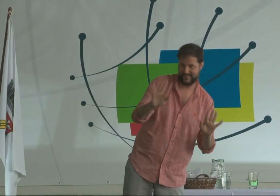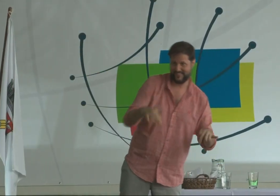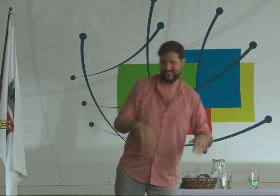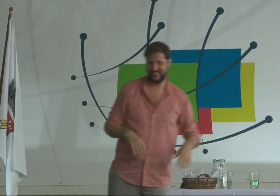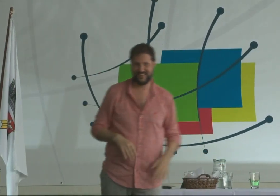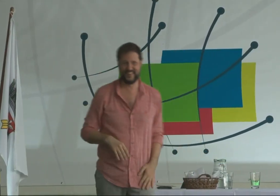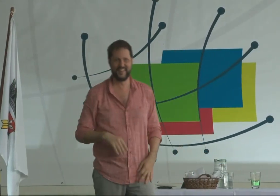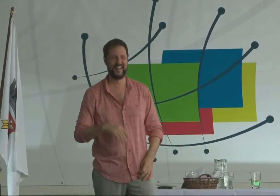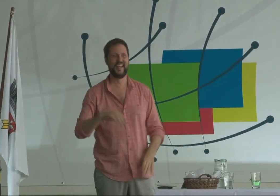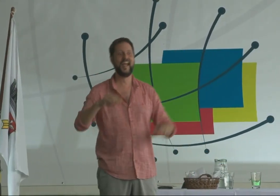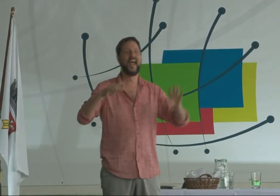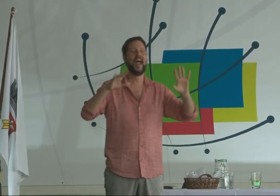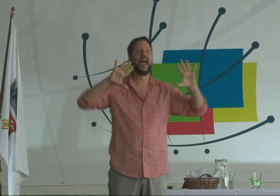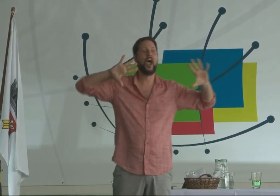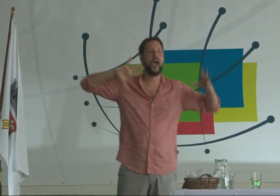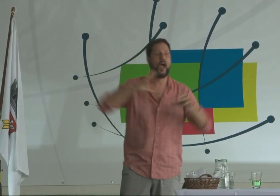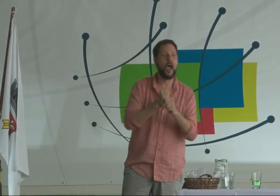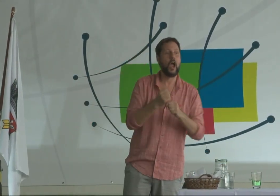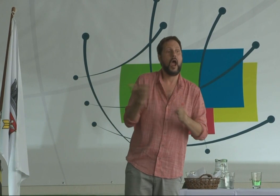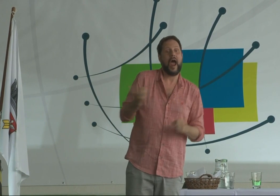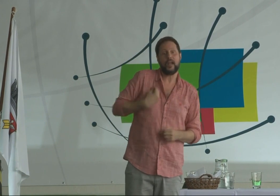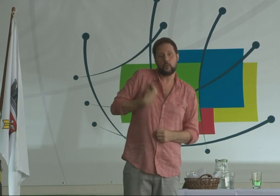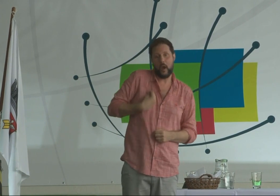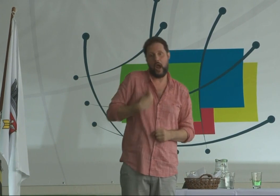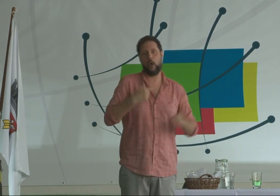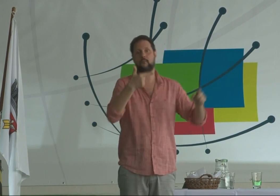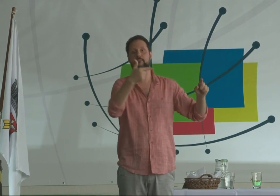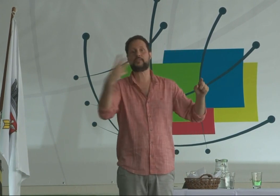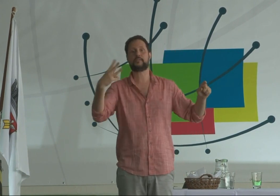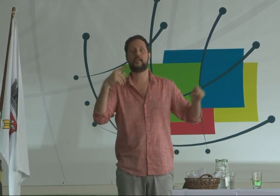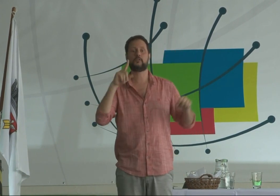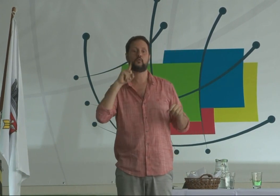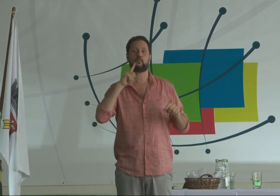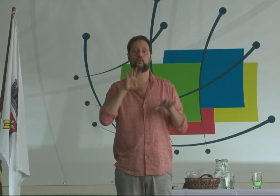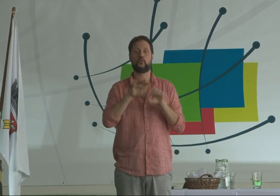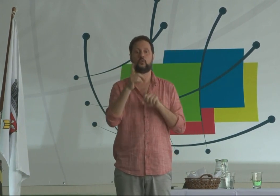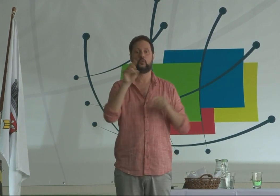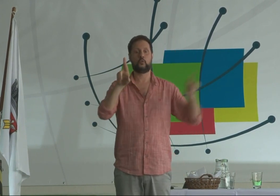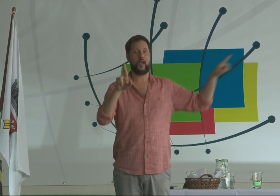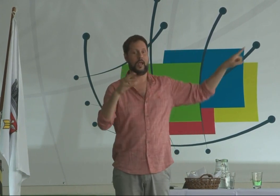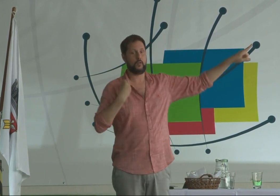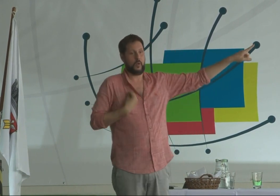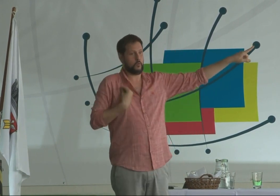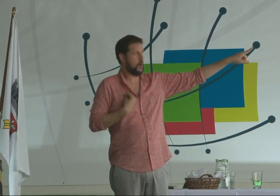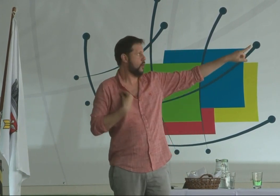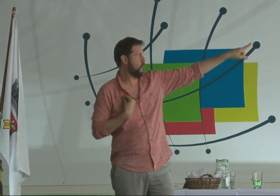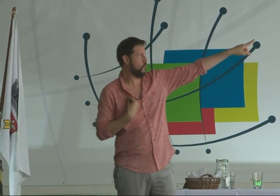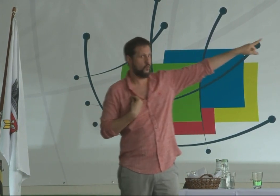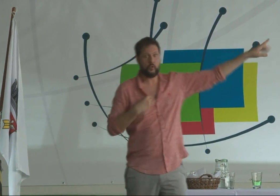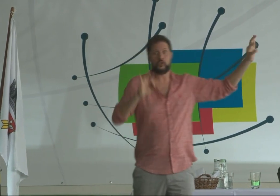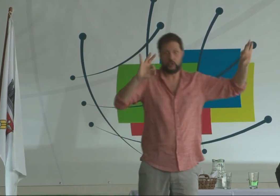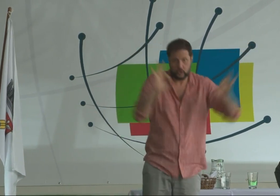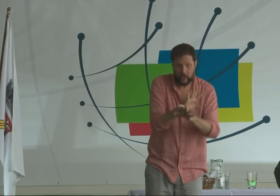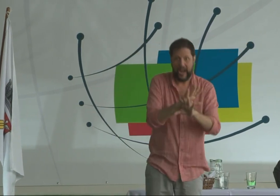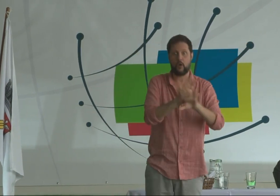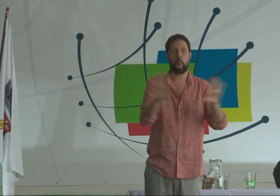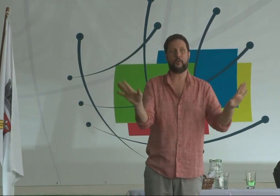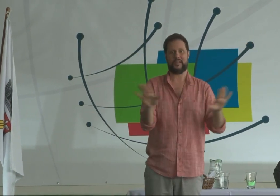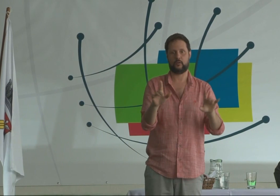Já estou sem minutos, mas eu vou só precisar aqui, porque o número, para mostrar alguns dados em relação a quantitativo de